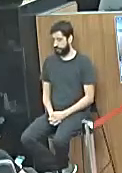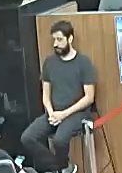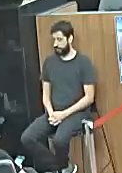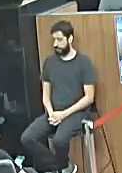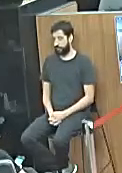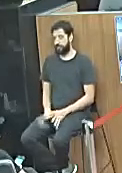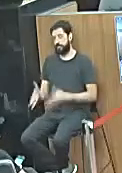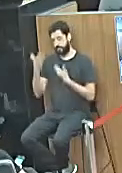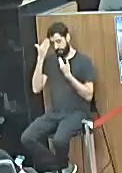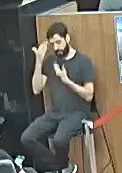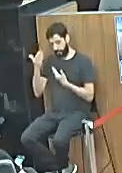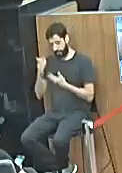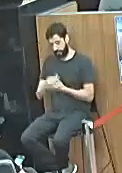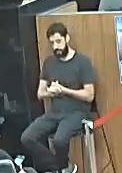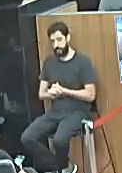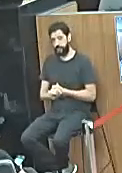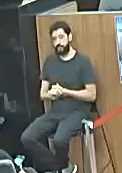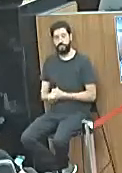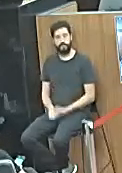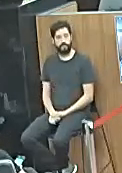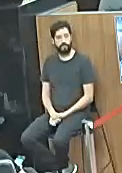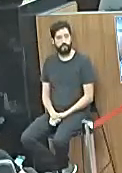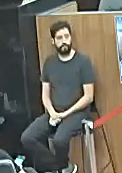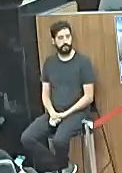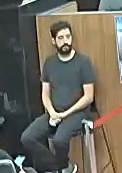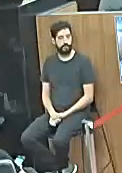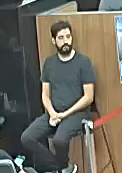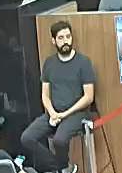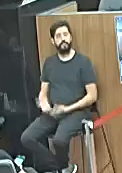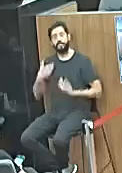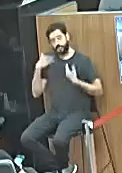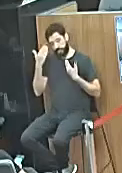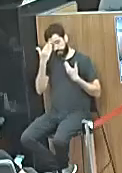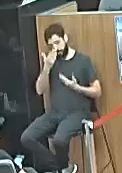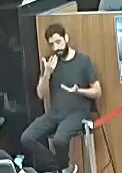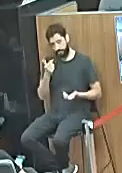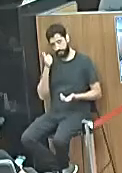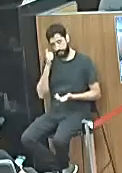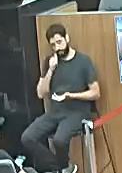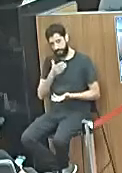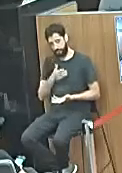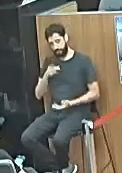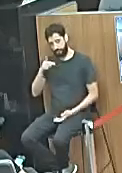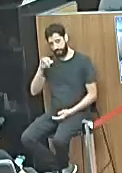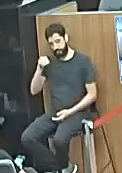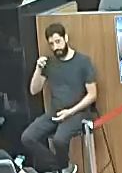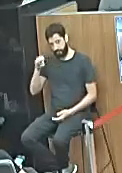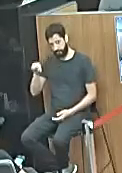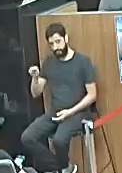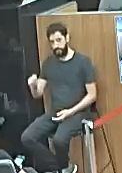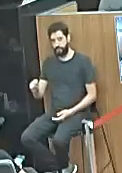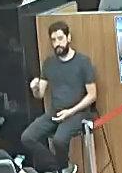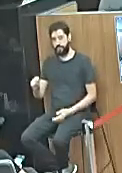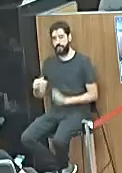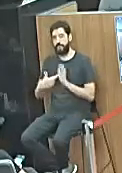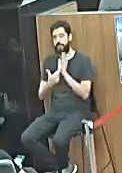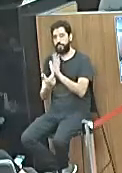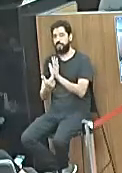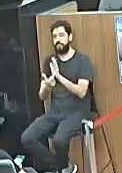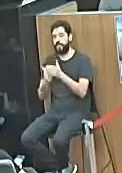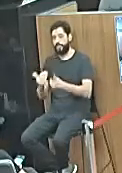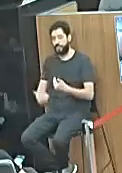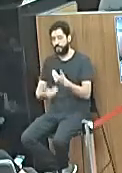obrigado agradecemos aí a rone tá pimenta representando aqui